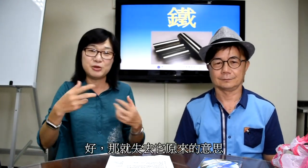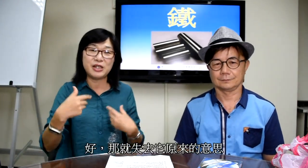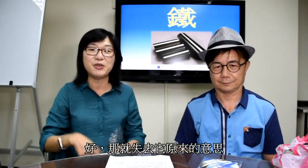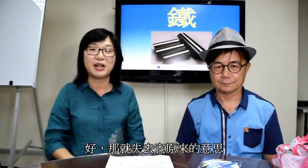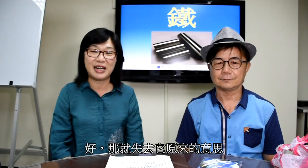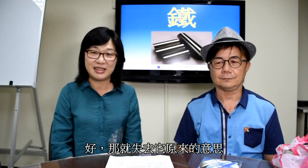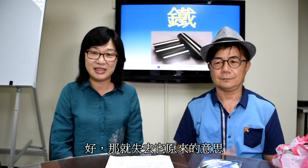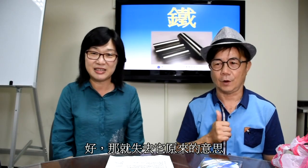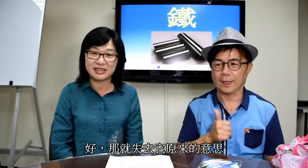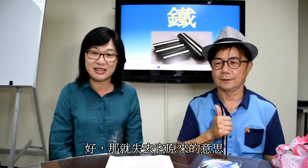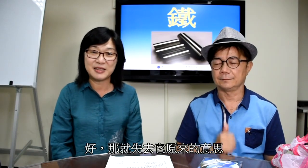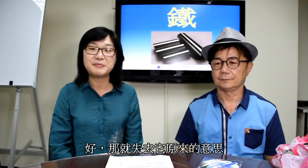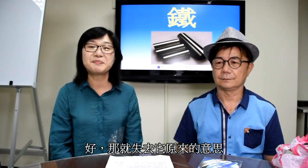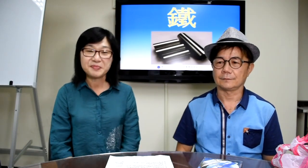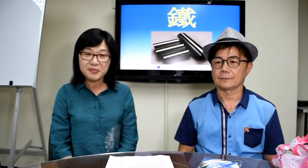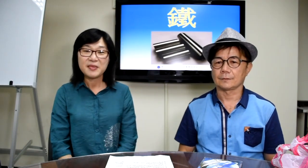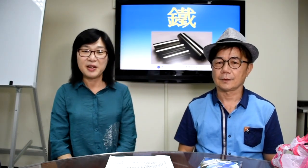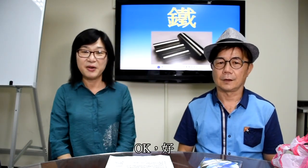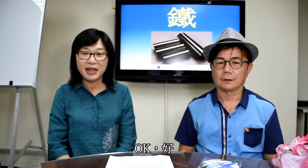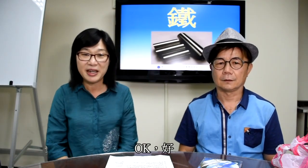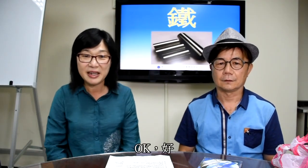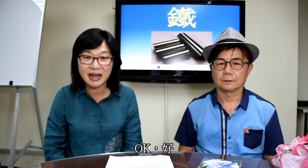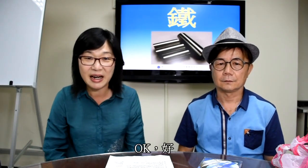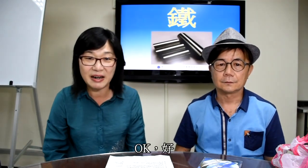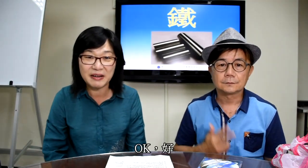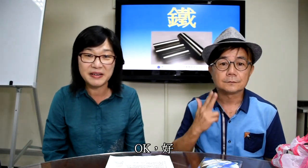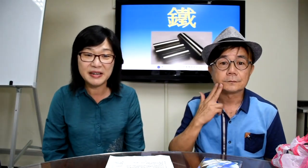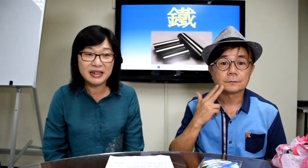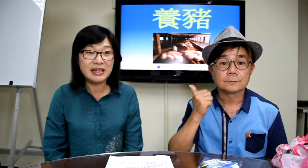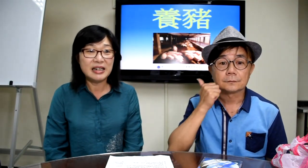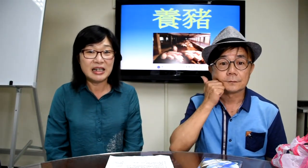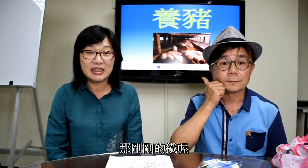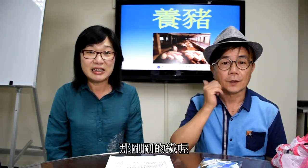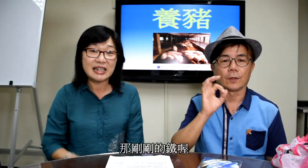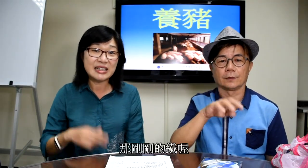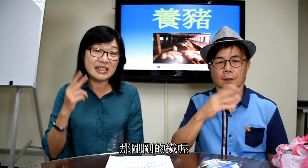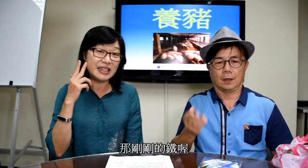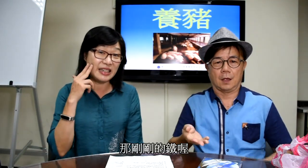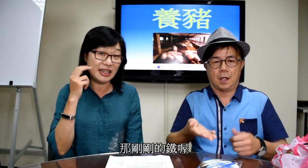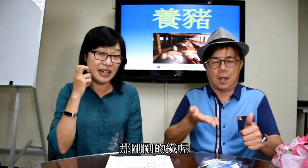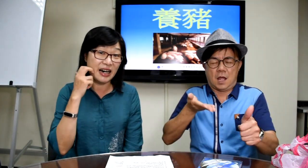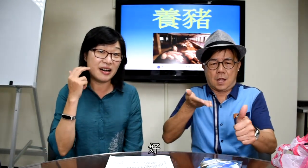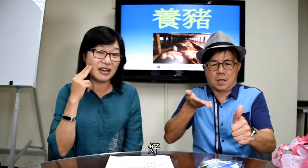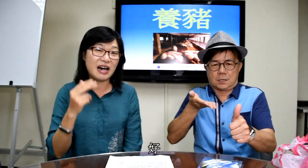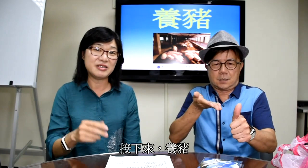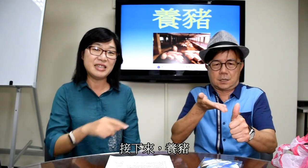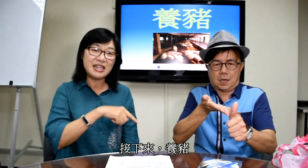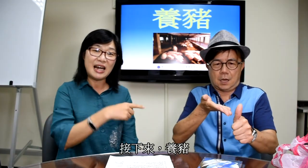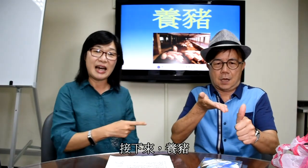它原来的意思了。OK， 好，那刚刚的铁啊，好，接下来养